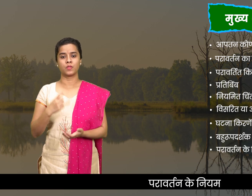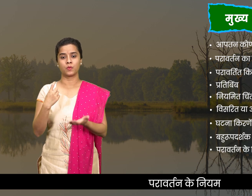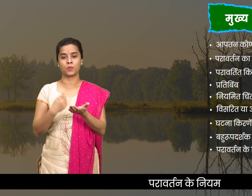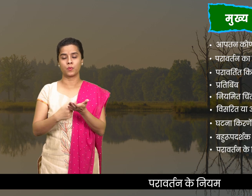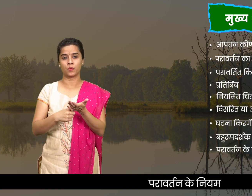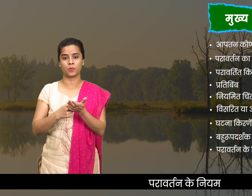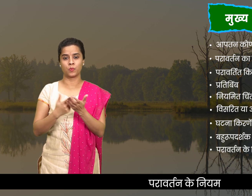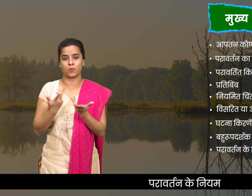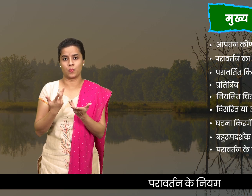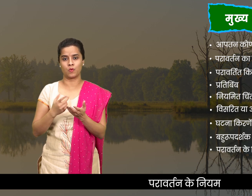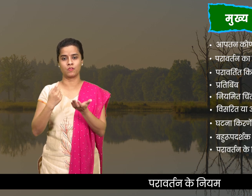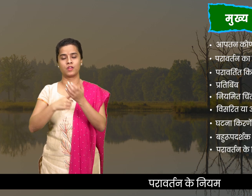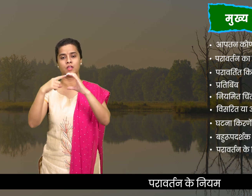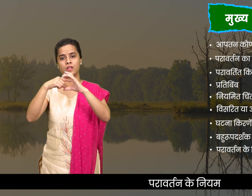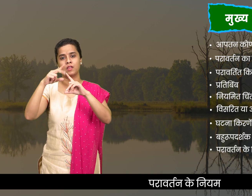परावर्तन के नियम।